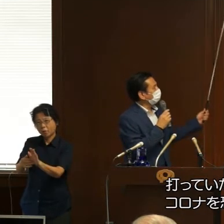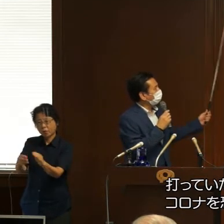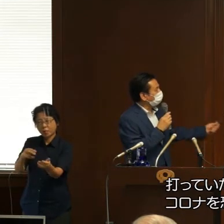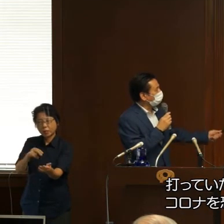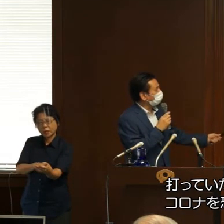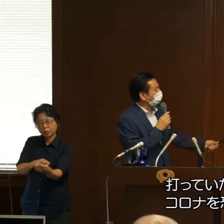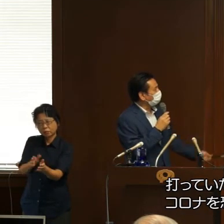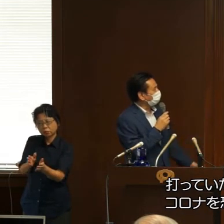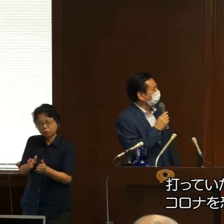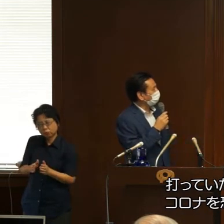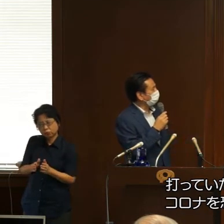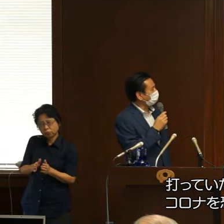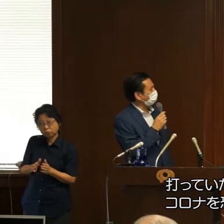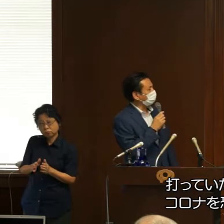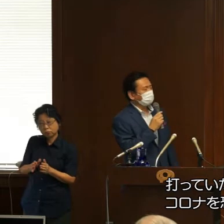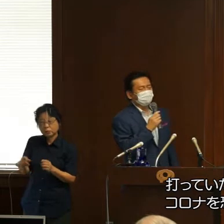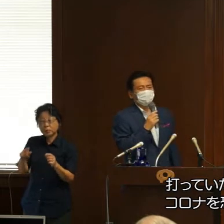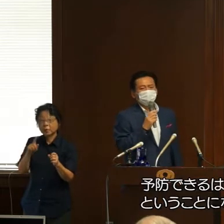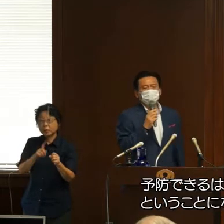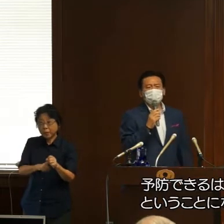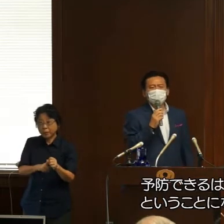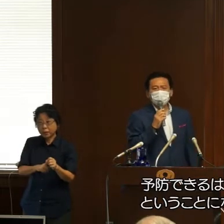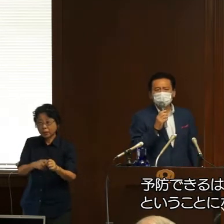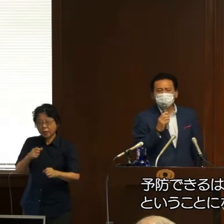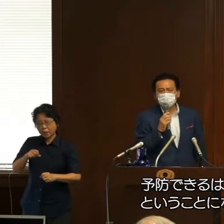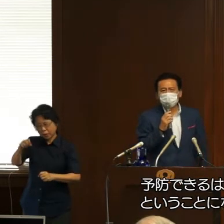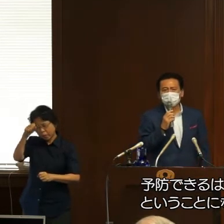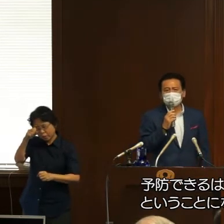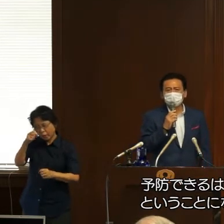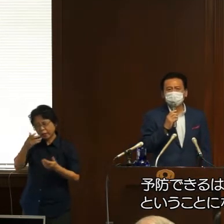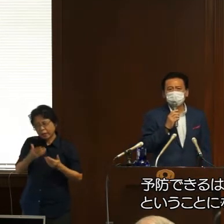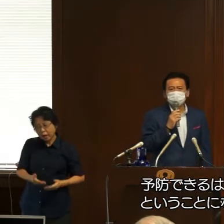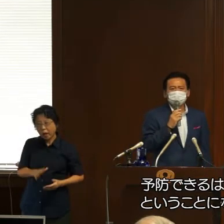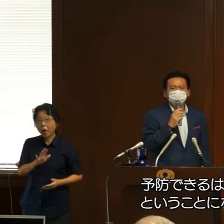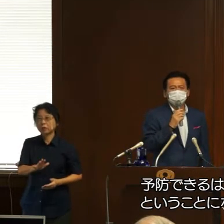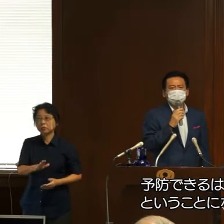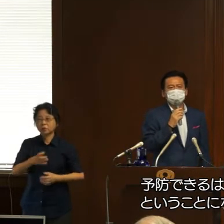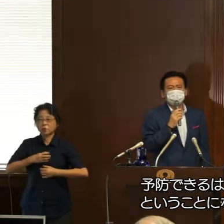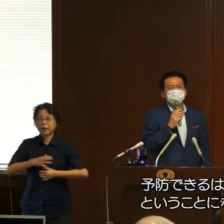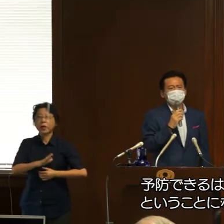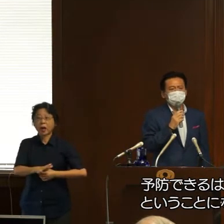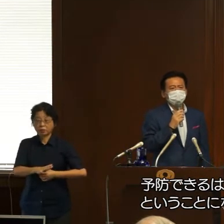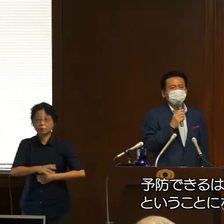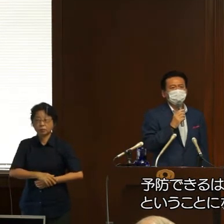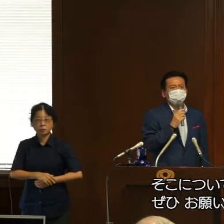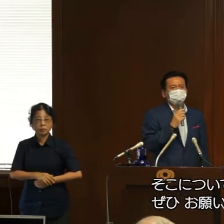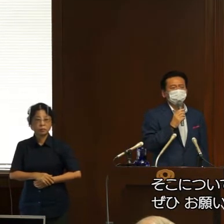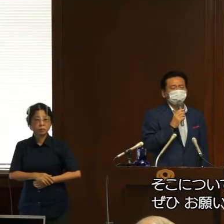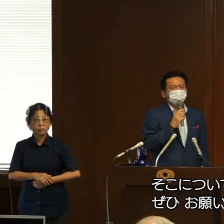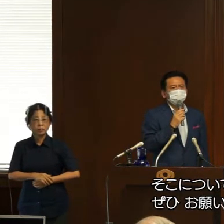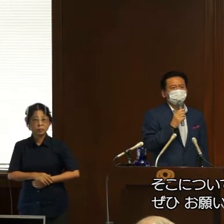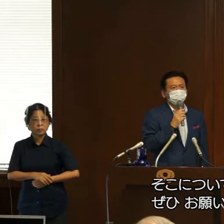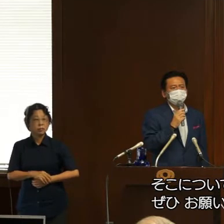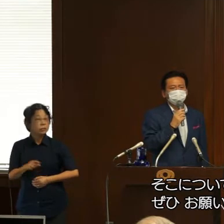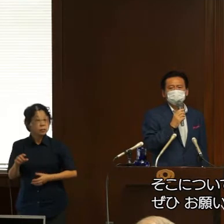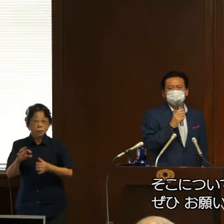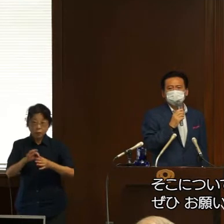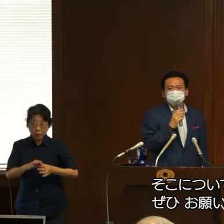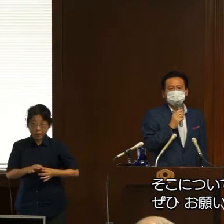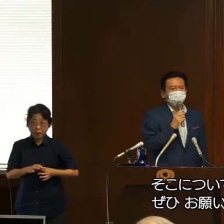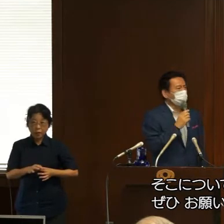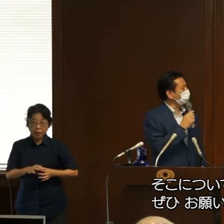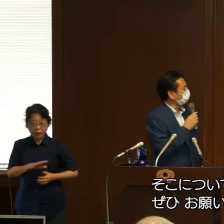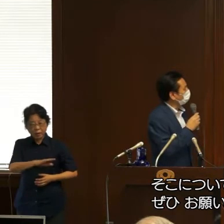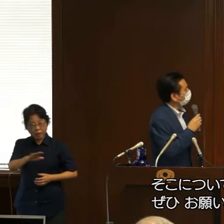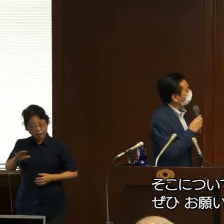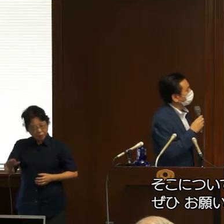と、コロナを恐れるがあまりに予防できるはずの病気にかかるということになってしまいますから、そこについての意識